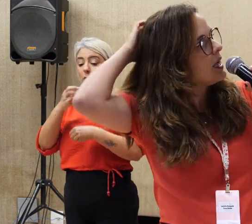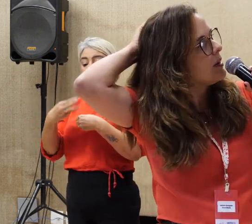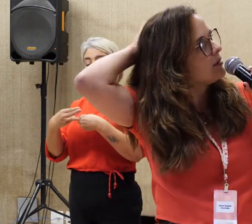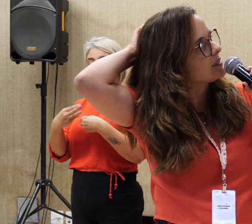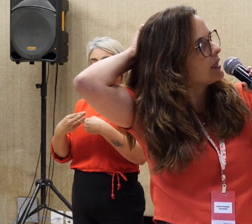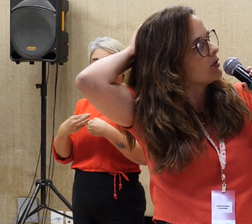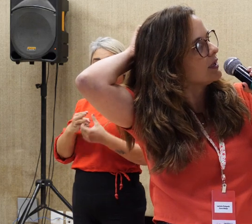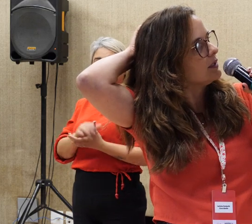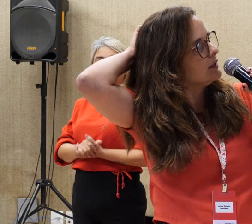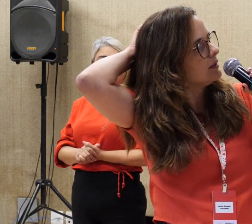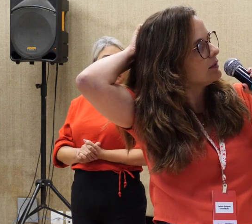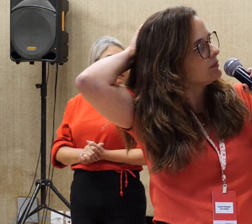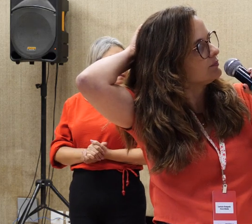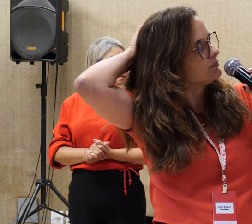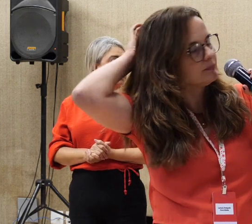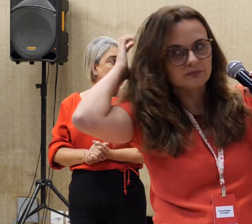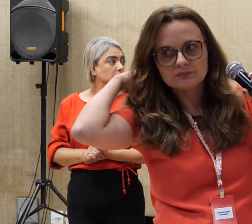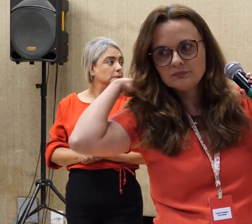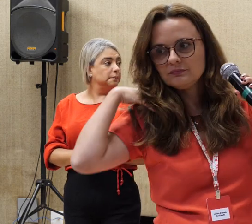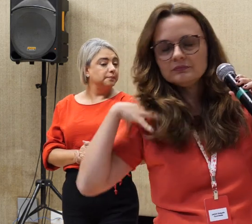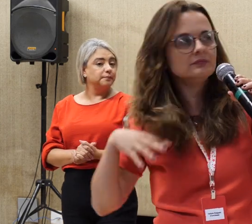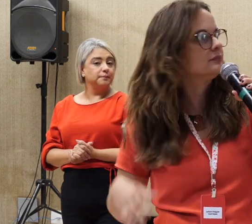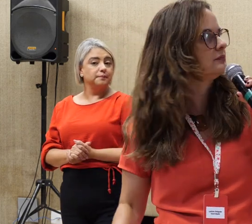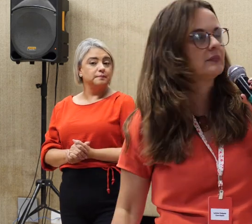municipais. Saiu, querido.